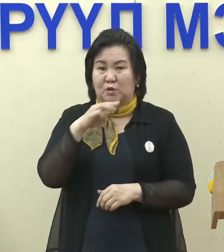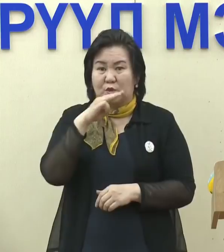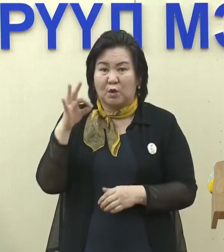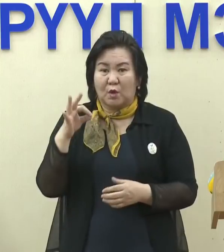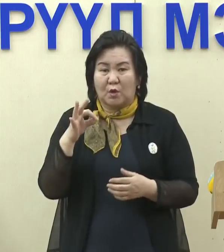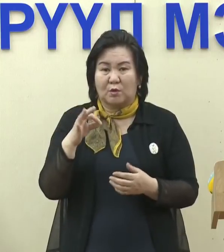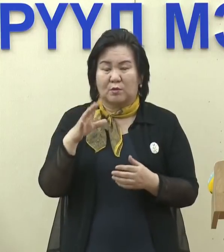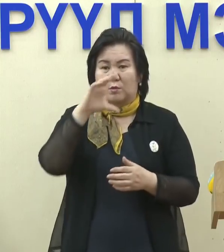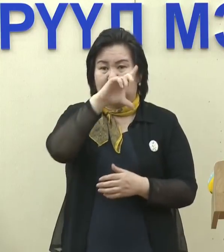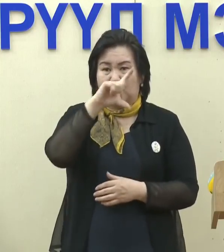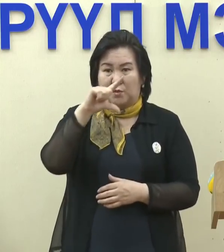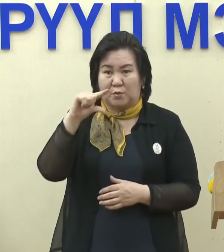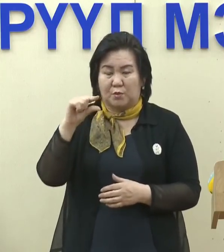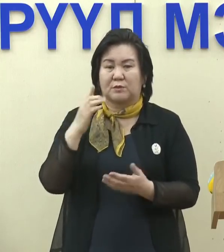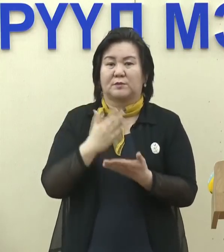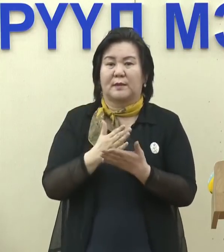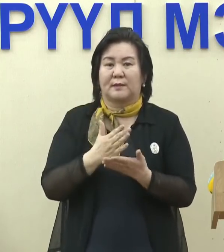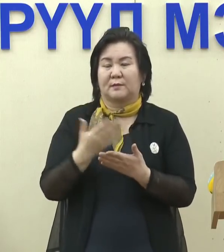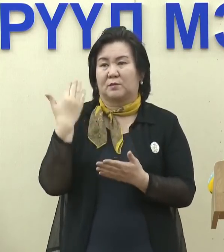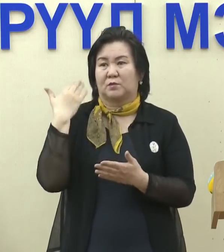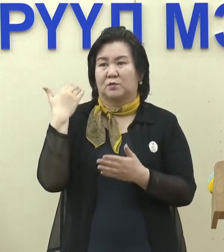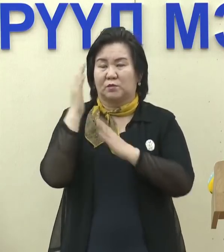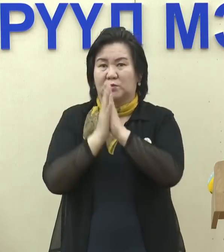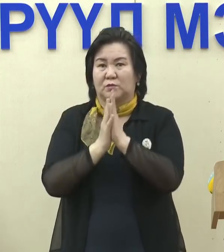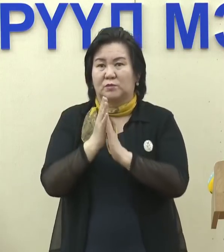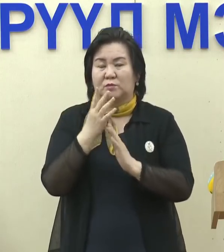одоо буурч байгаа юм байгаа. Урчны байдлаар